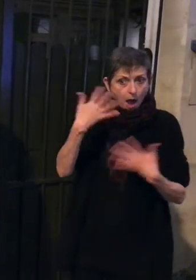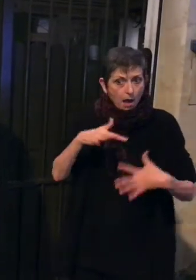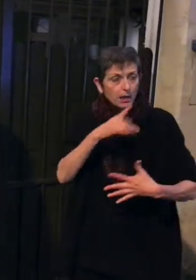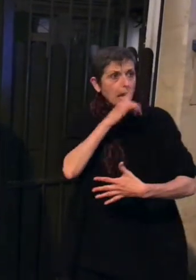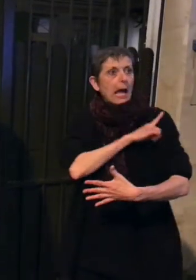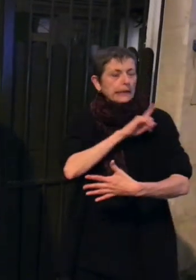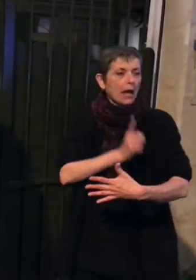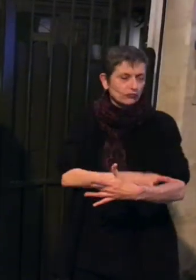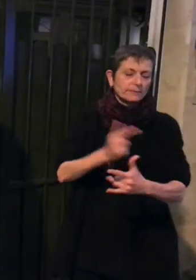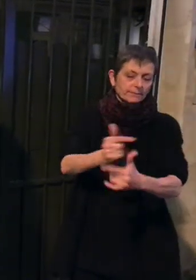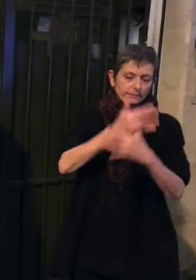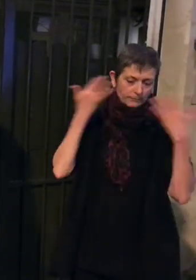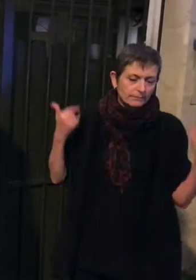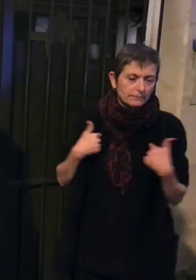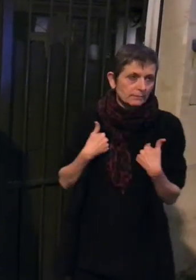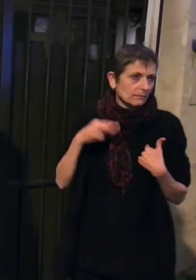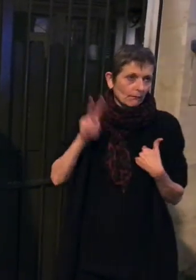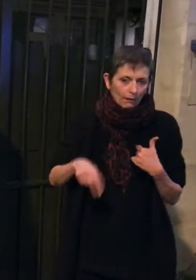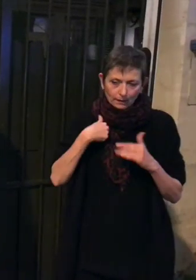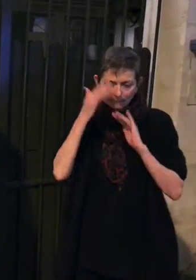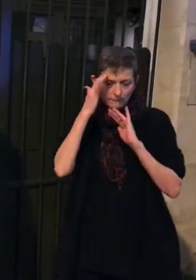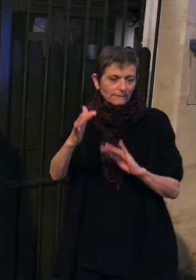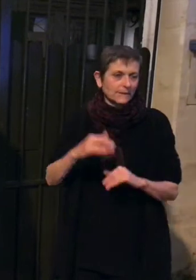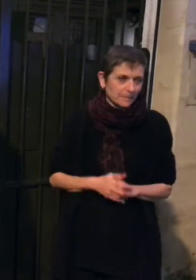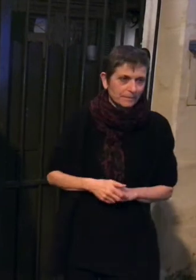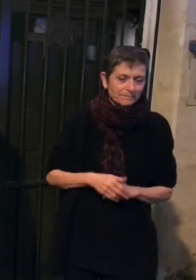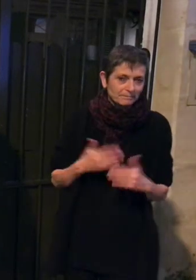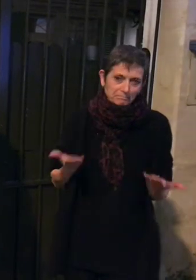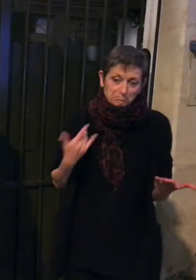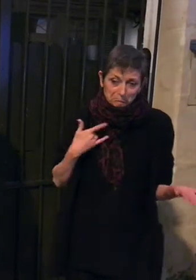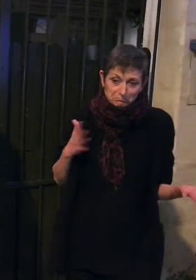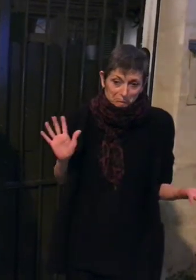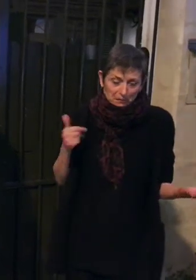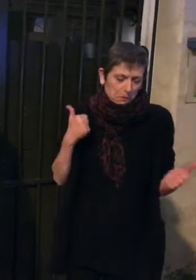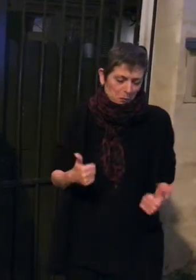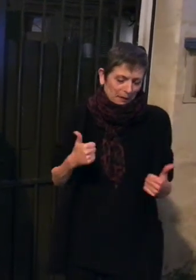scène. Nous, on est passionnés, donc on n'a rien à dire, c'était super.